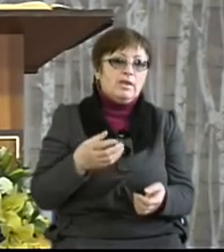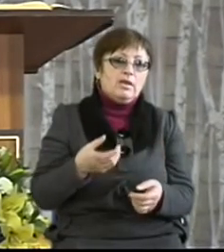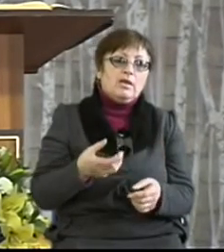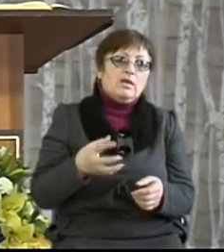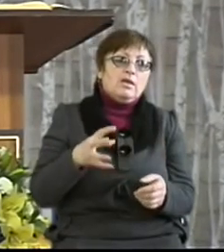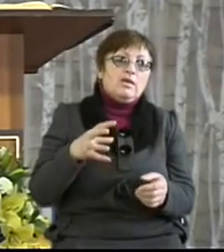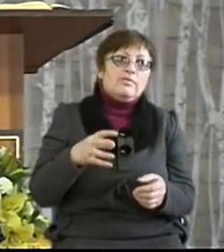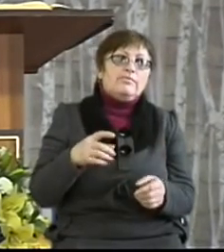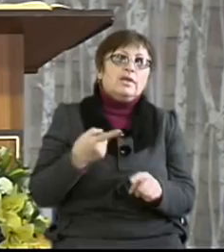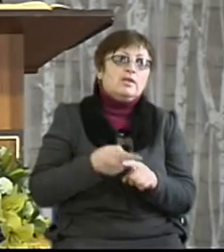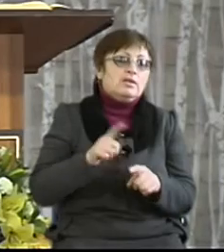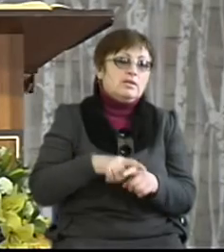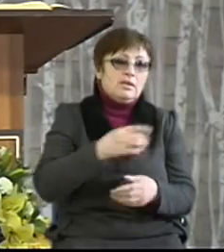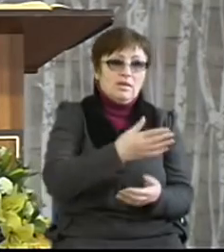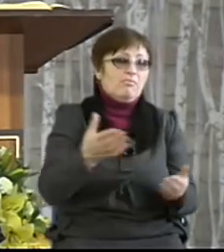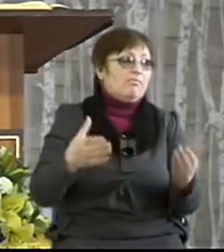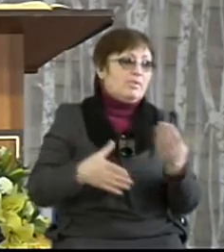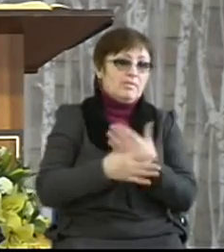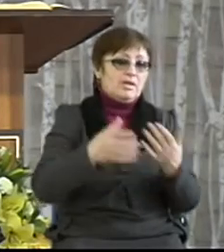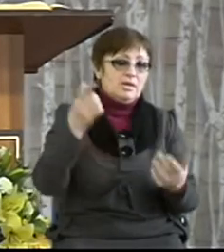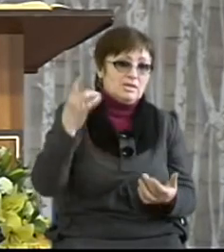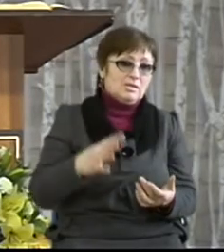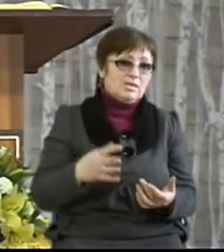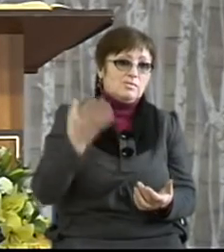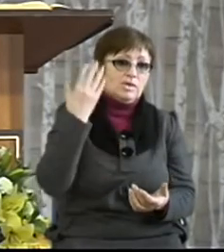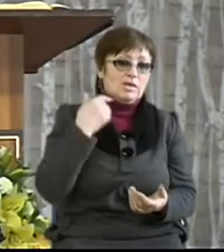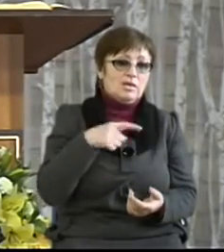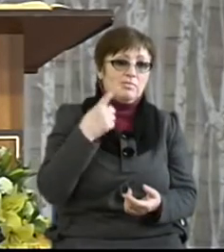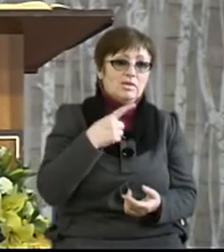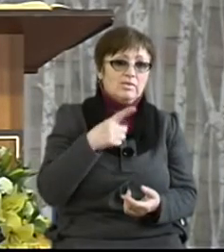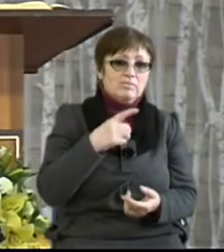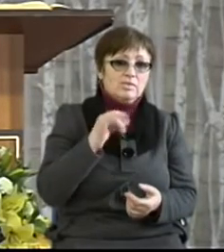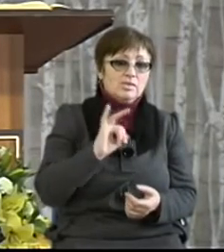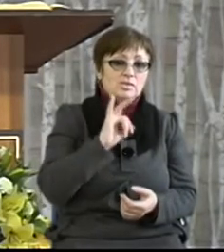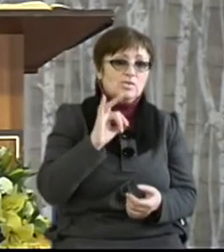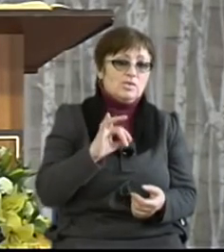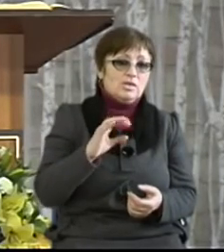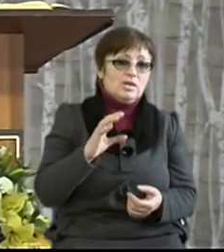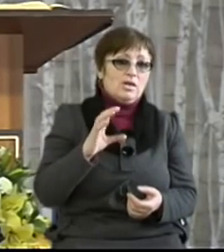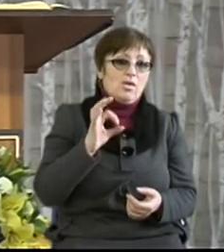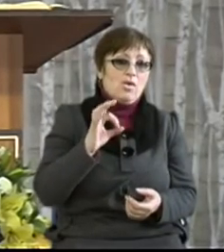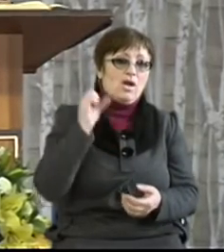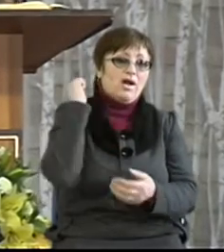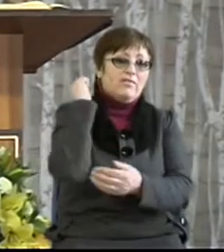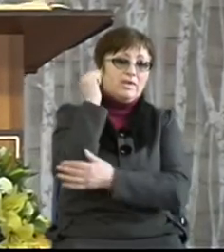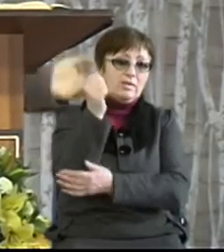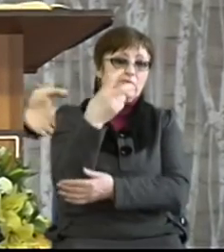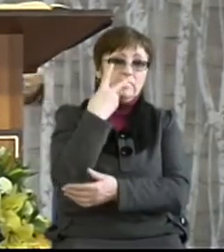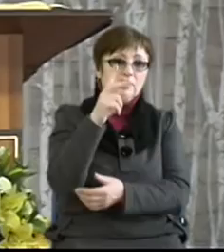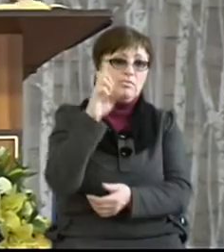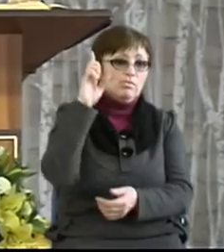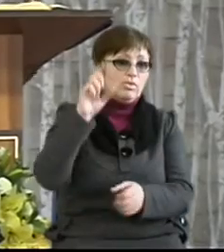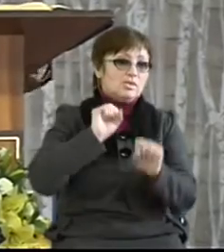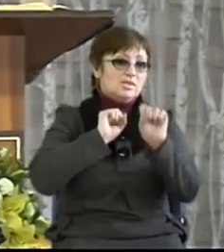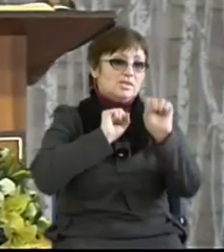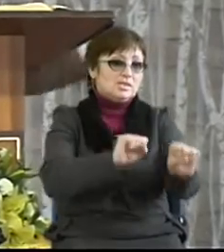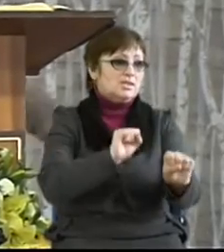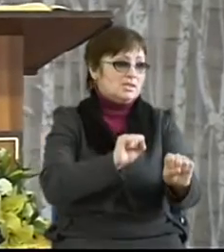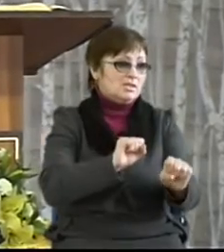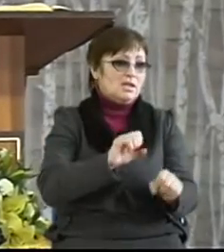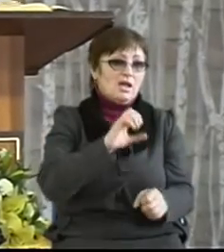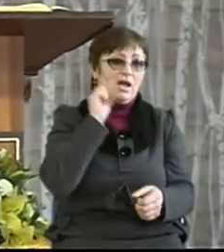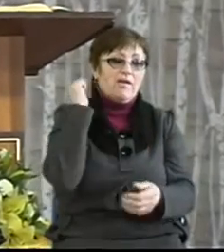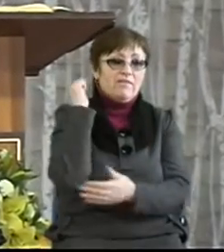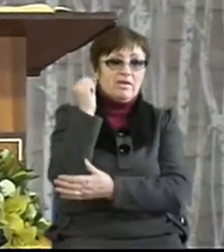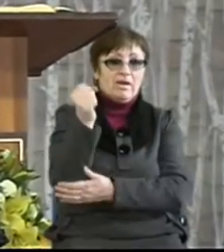нам помогает вот именно Господь. Когда мы говорим о этой истории относительно Авраама, мы видим, что Бог заступился за